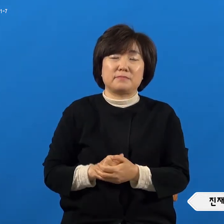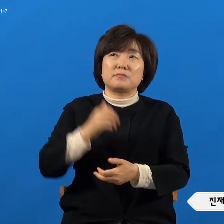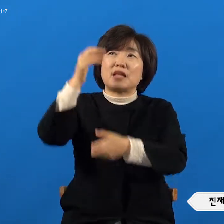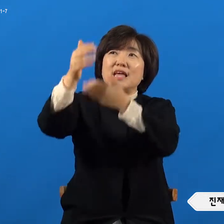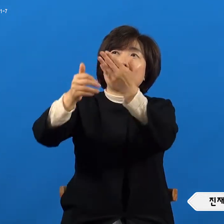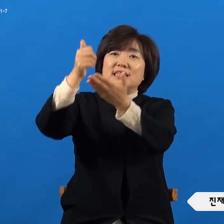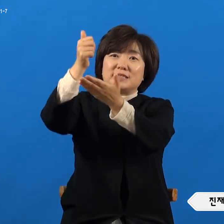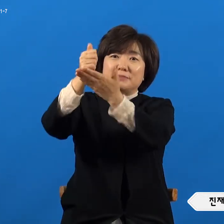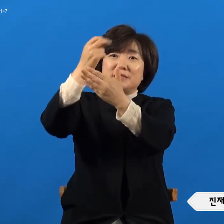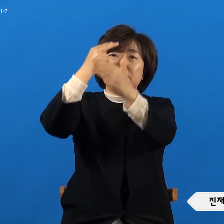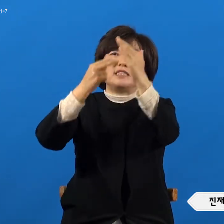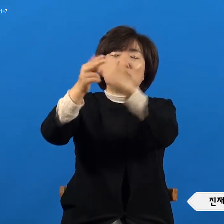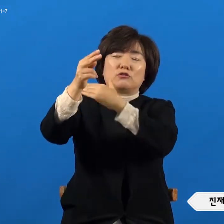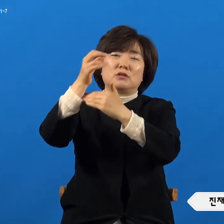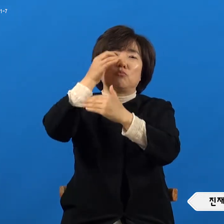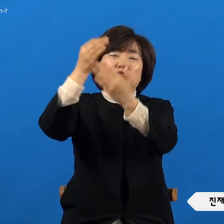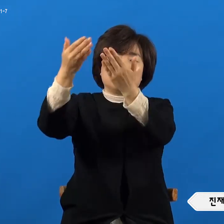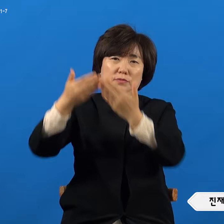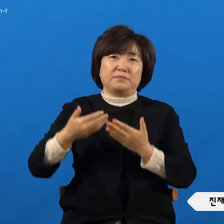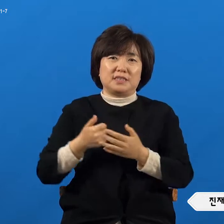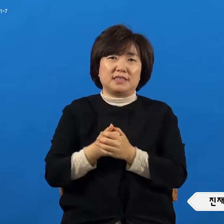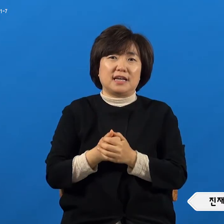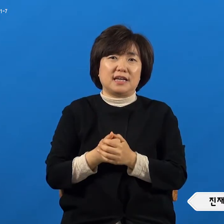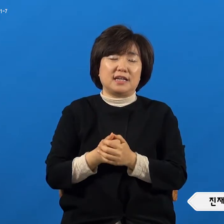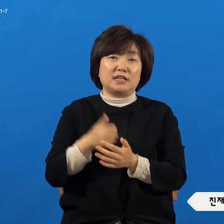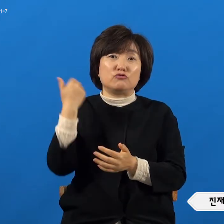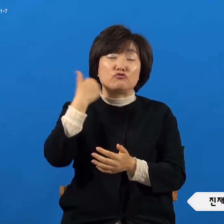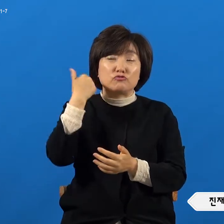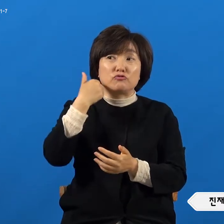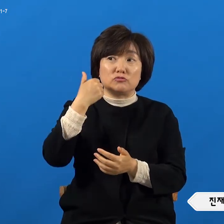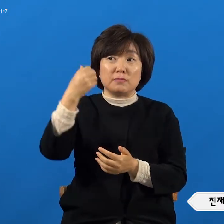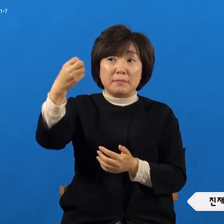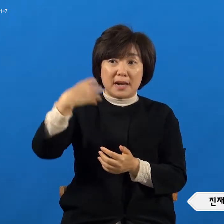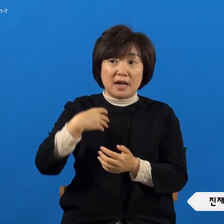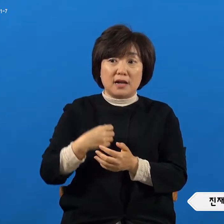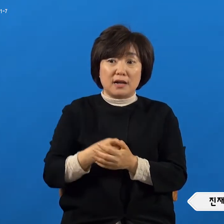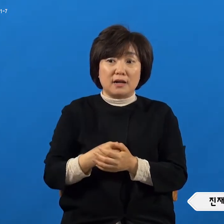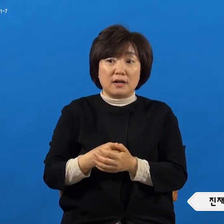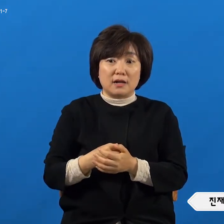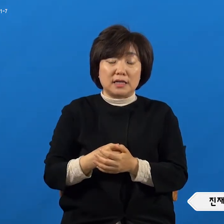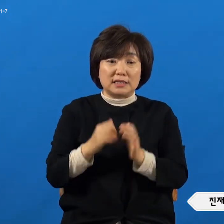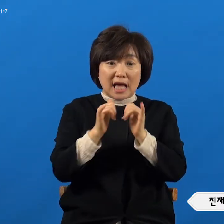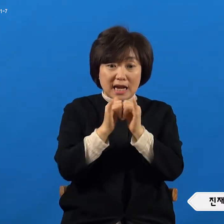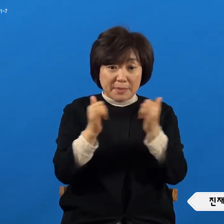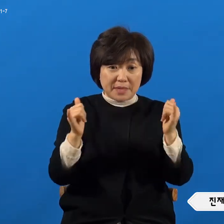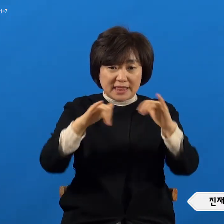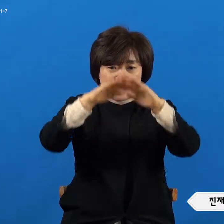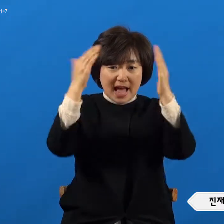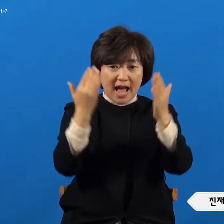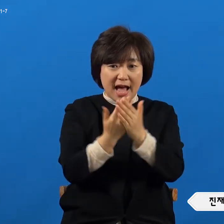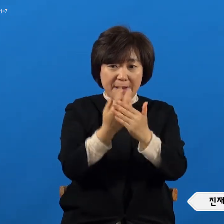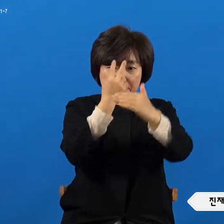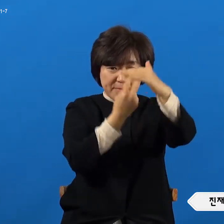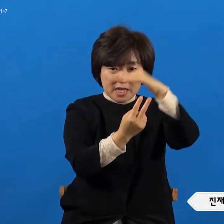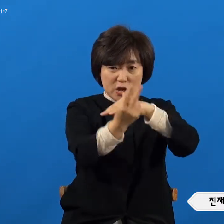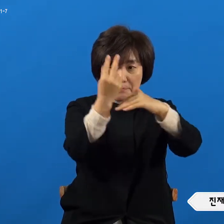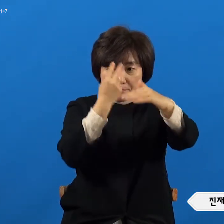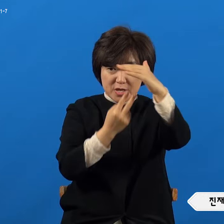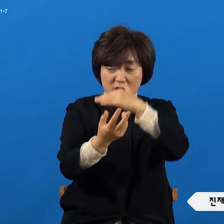비전을 보여주십니다. 누구는 묻습니다. 그러면 모든 사람이 다 비전이 있어야 되는